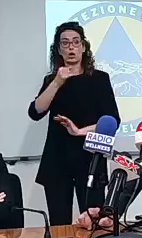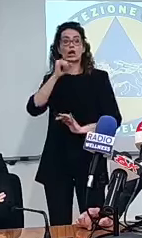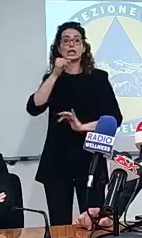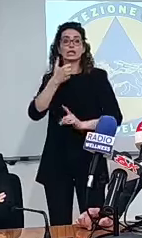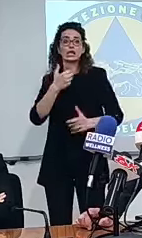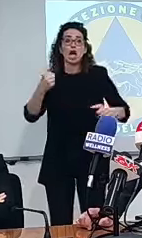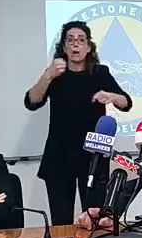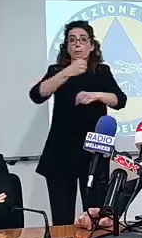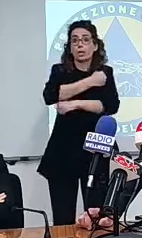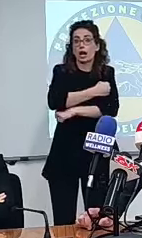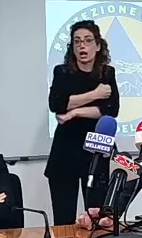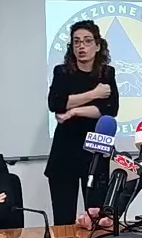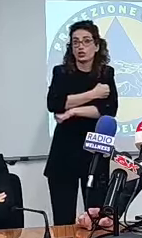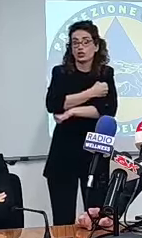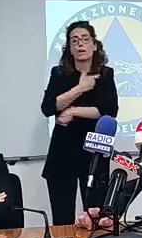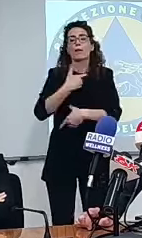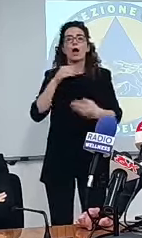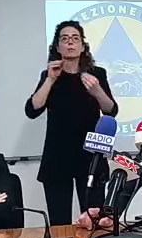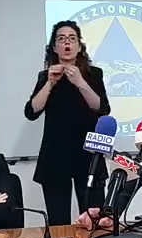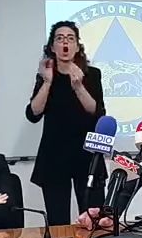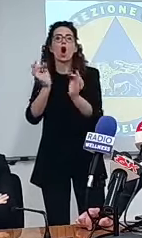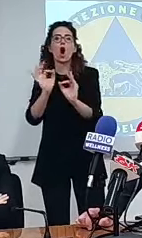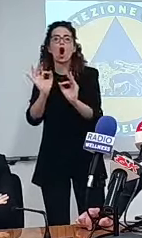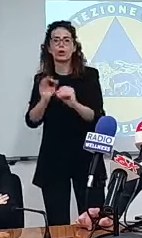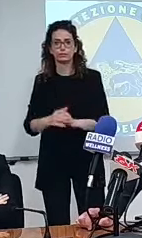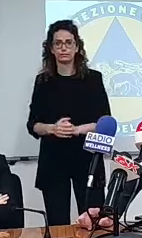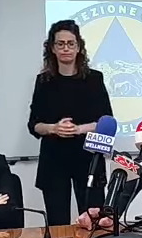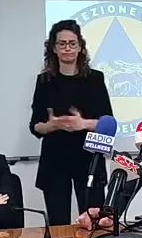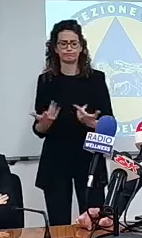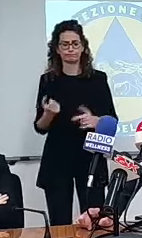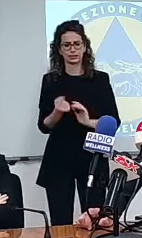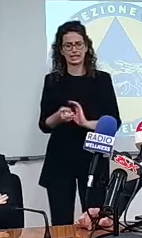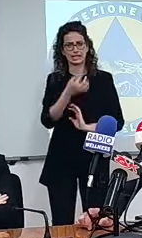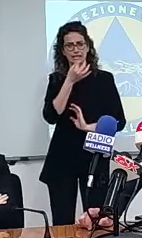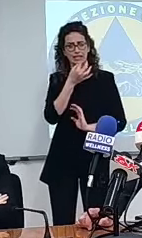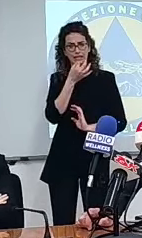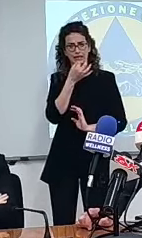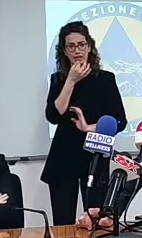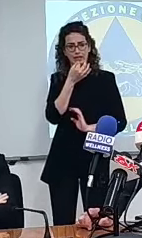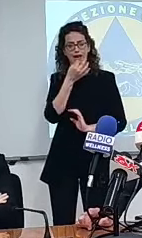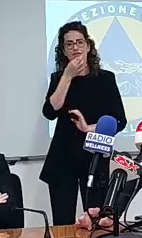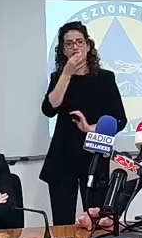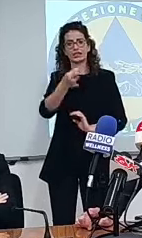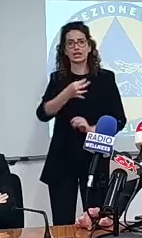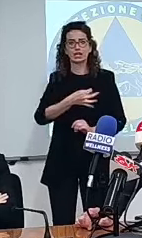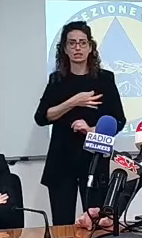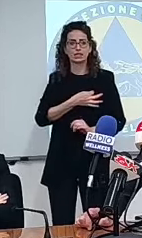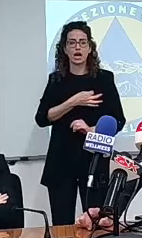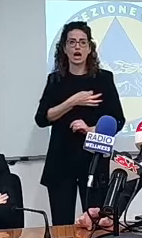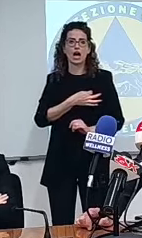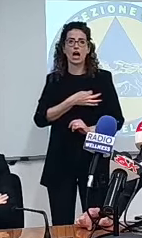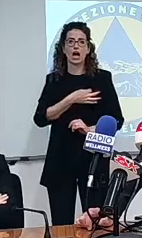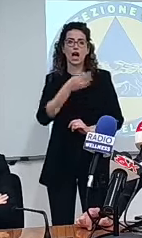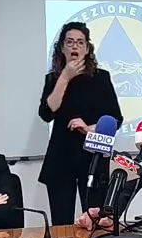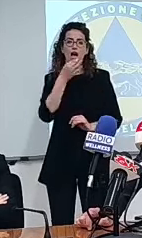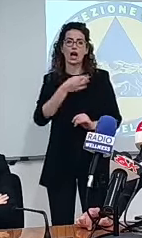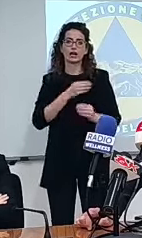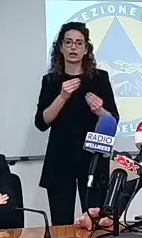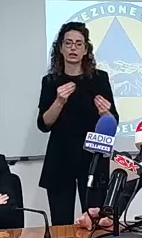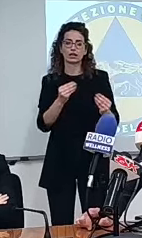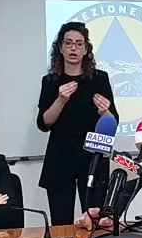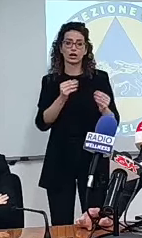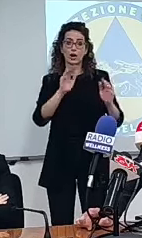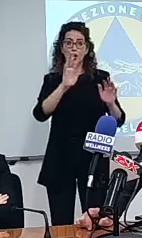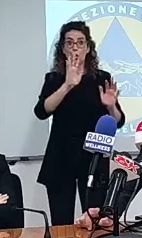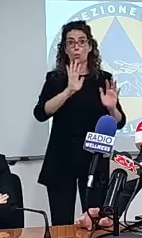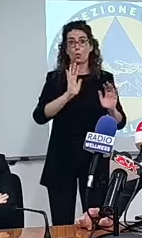i baci. Certo. Cioè, ma volete dire che i fidanzatini, i morosi da 15 mesi non